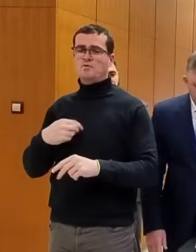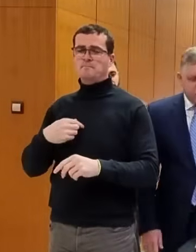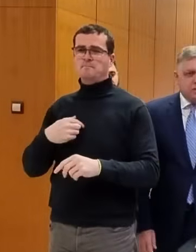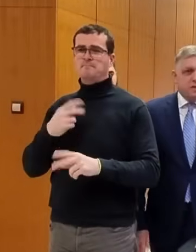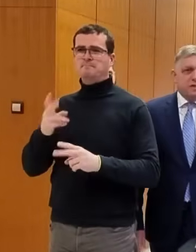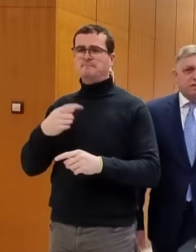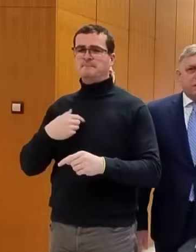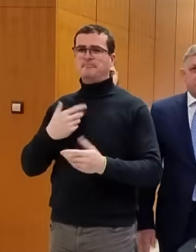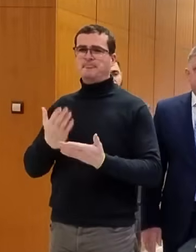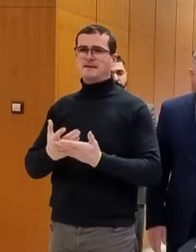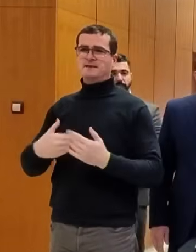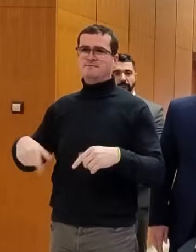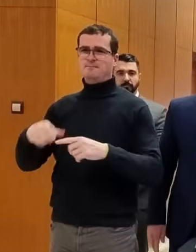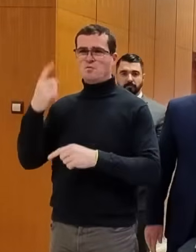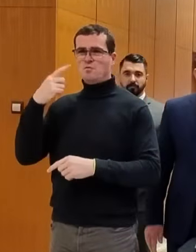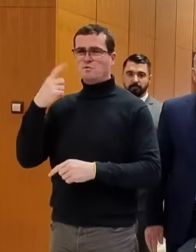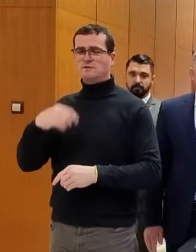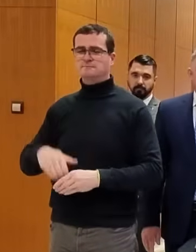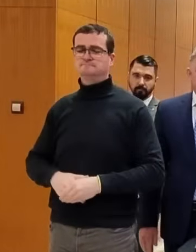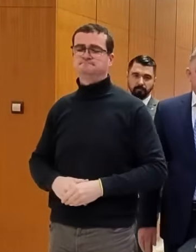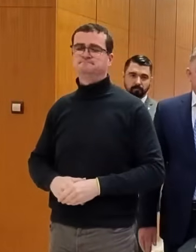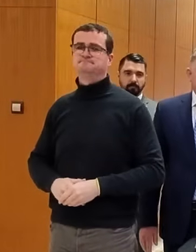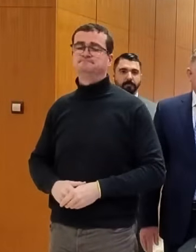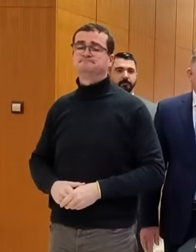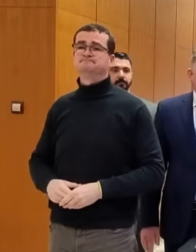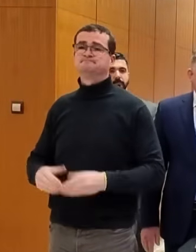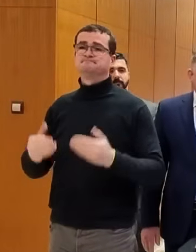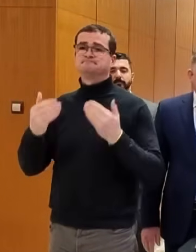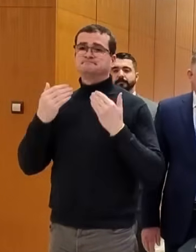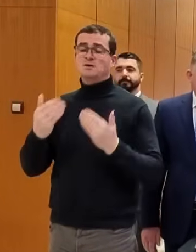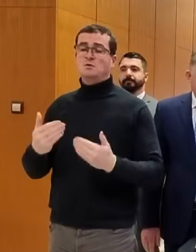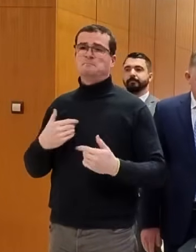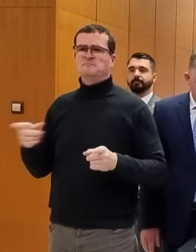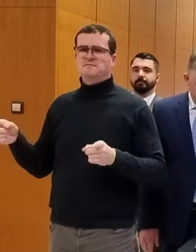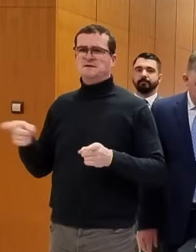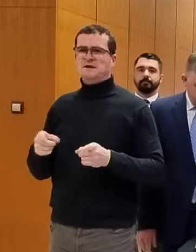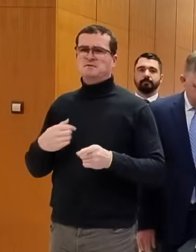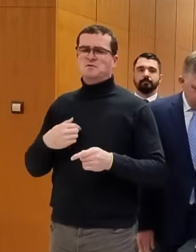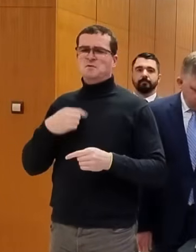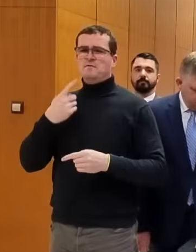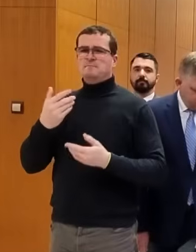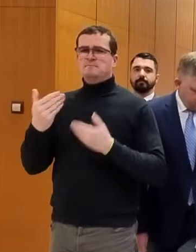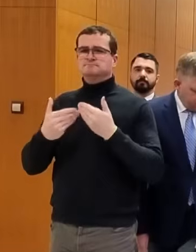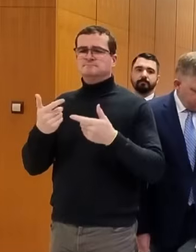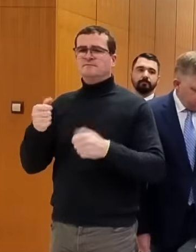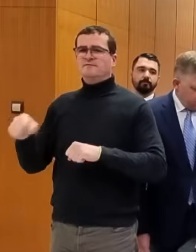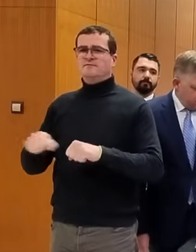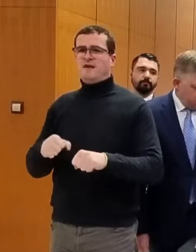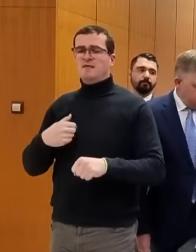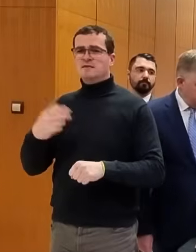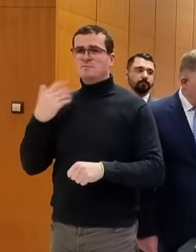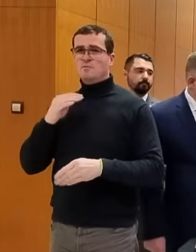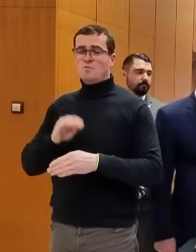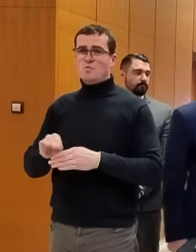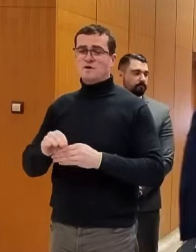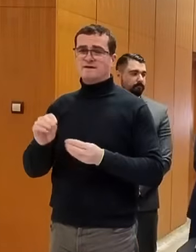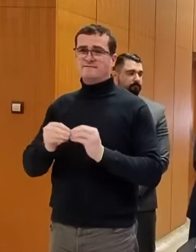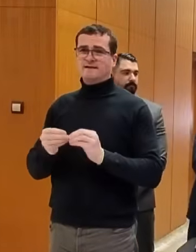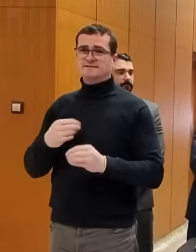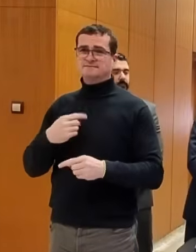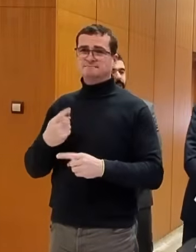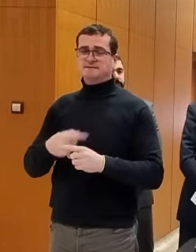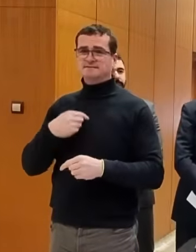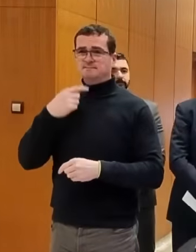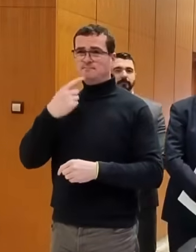sme nechali už v dispozícii vám expertov. Ďakujem, pán premiér. Dámy a páni, veľmi krátko. Na rokovanie vlády sme mali, okrem teda veci, ku ktorým